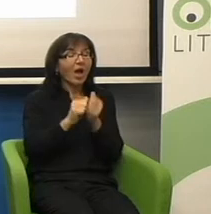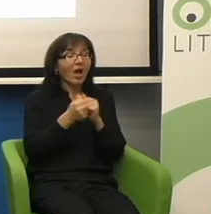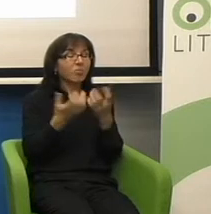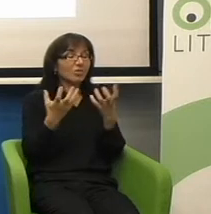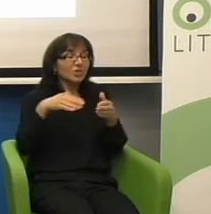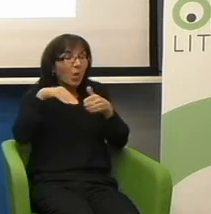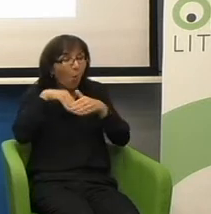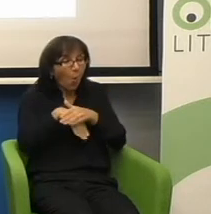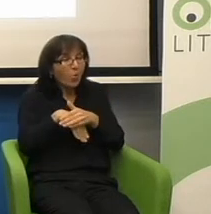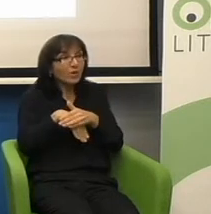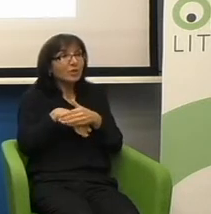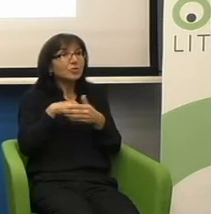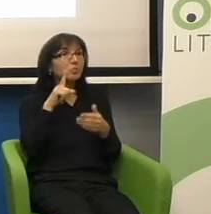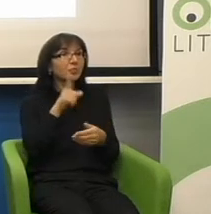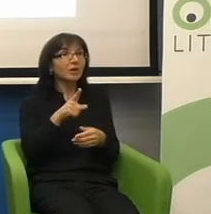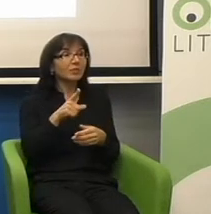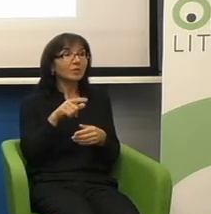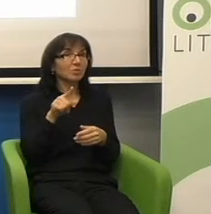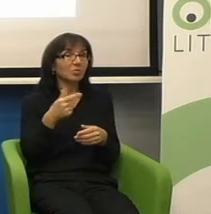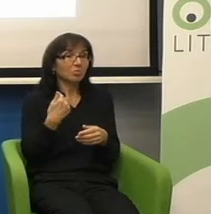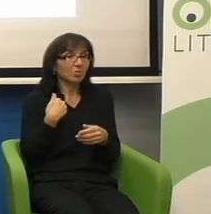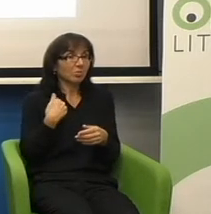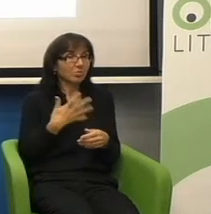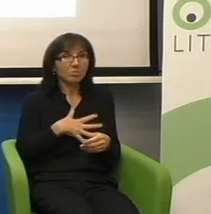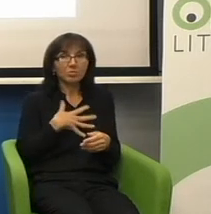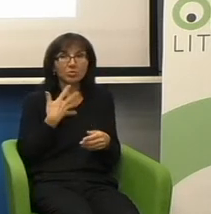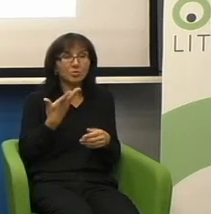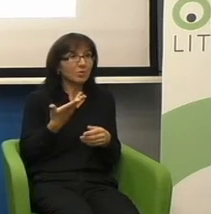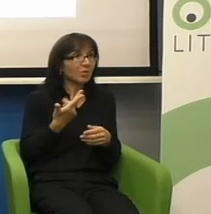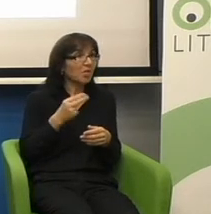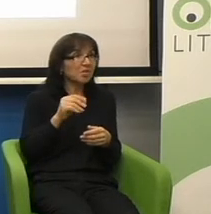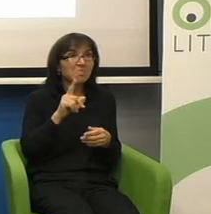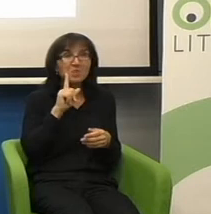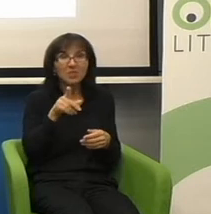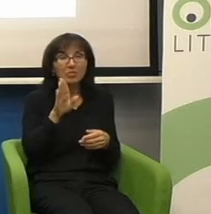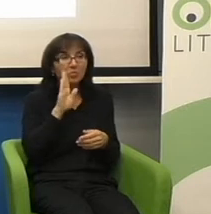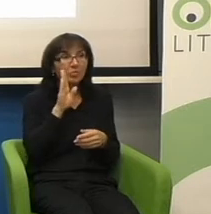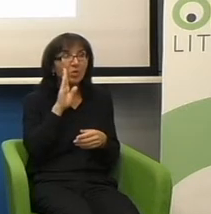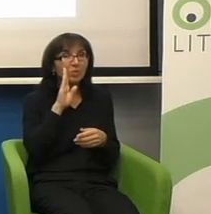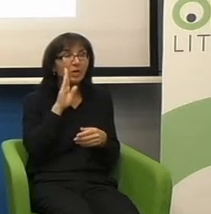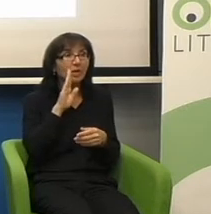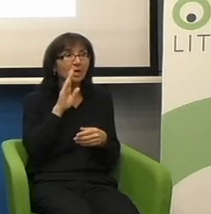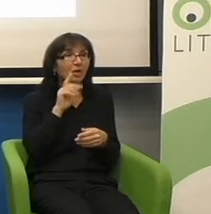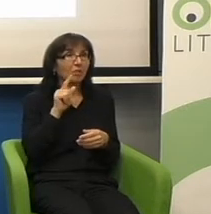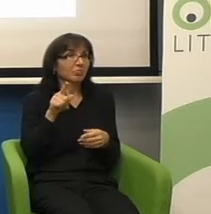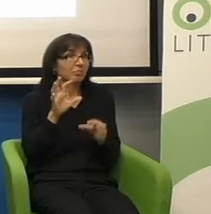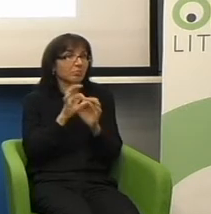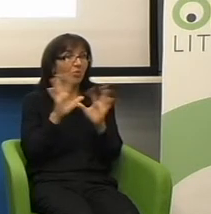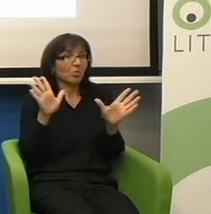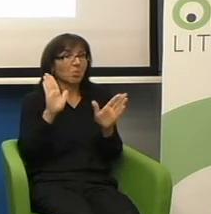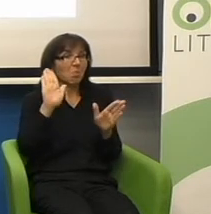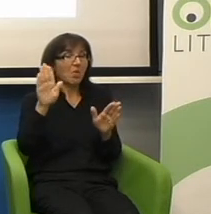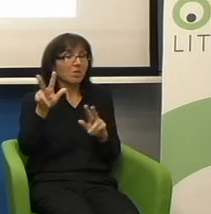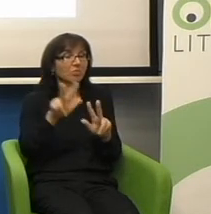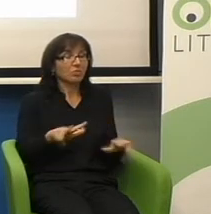to po prostu dla nich równie nieprawdopodobne. Było to nieprawdopodobne, tak? Że raptem okazuje się, że mają